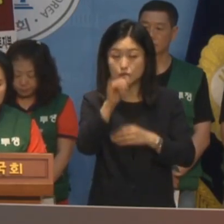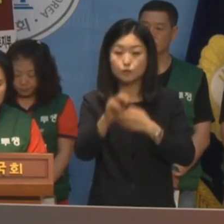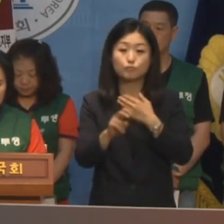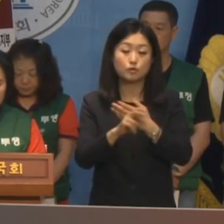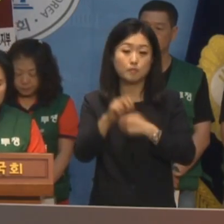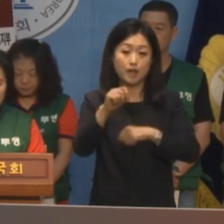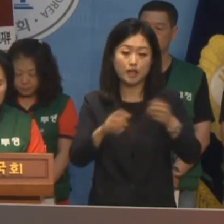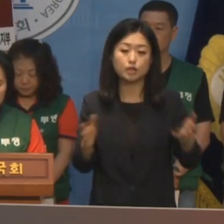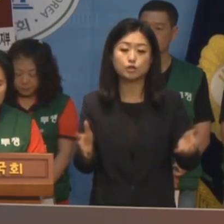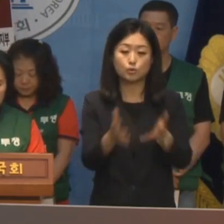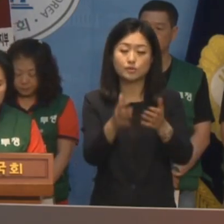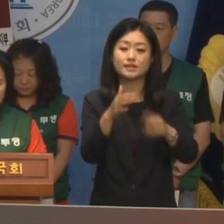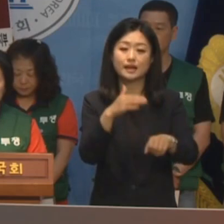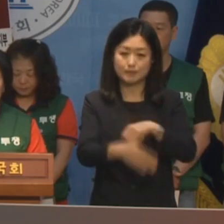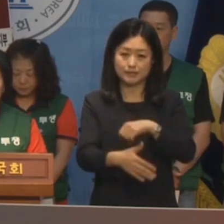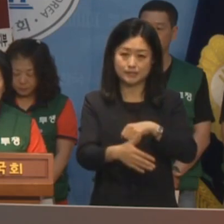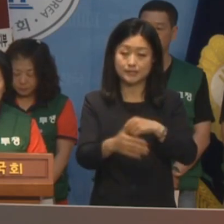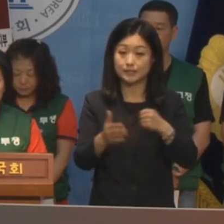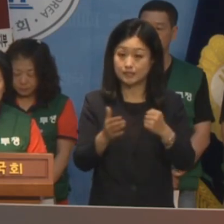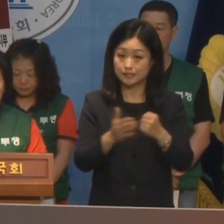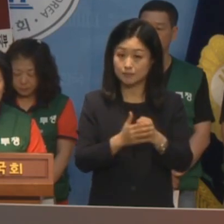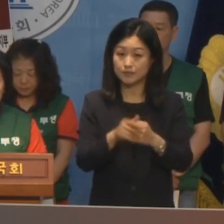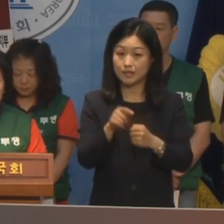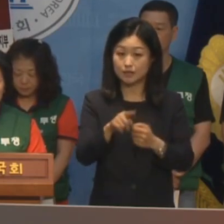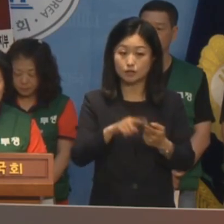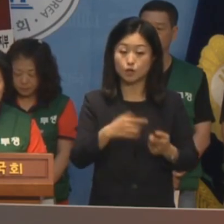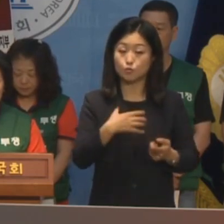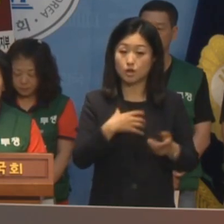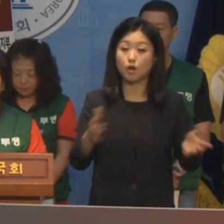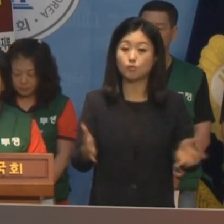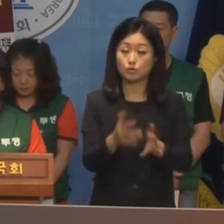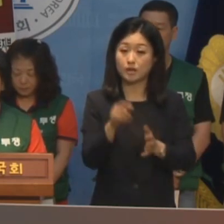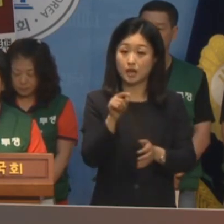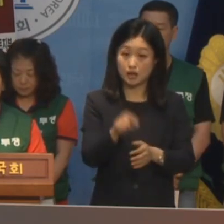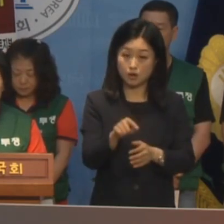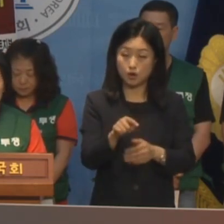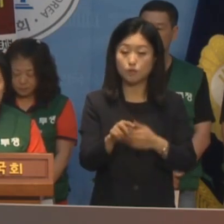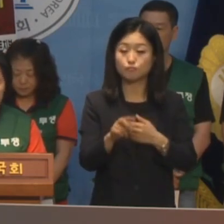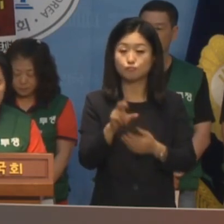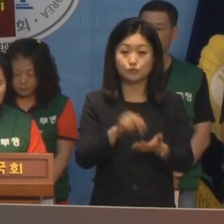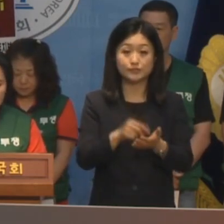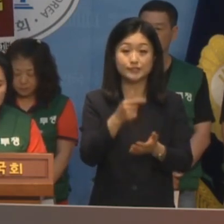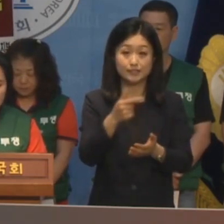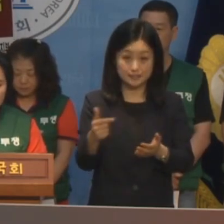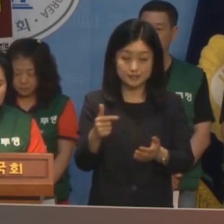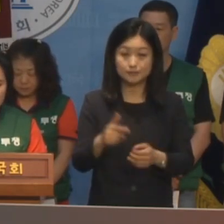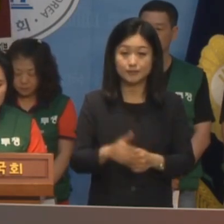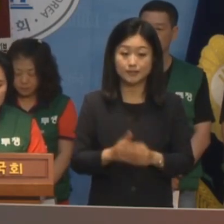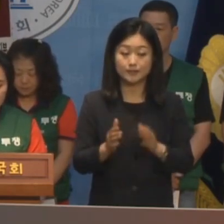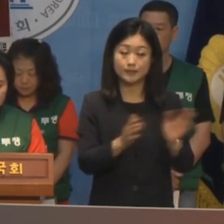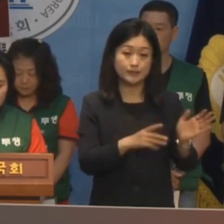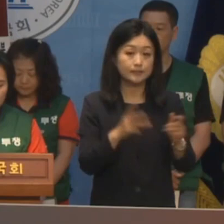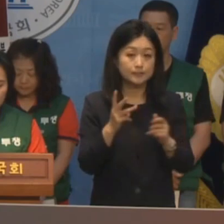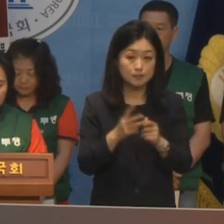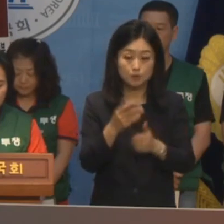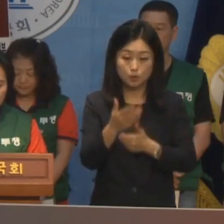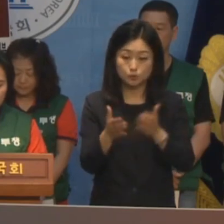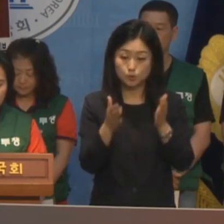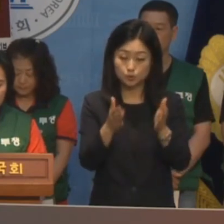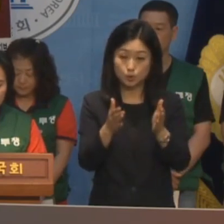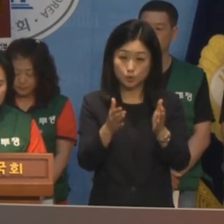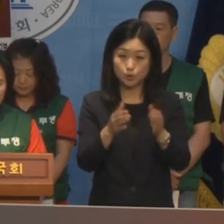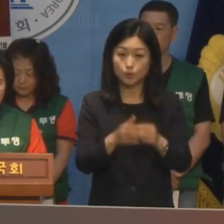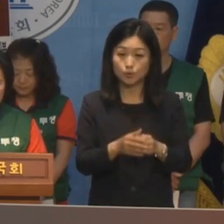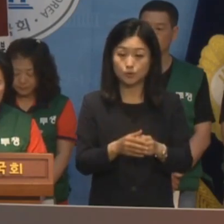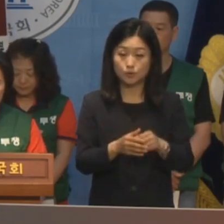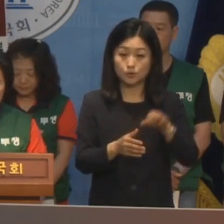행위를 조장하는 측면에서 그리고 위험을 조장한 것은 더 큰 문제이다. 세 번째, 고속도로 요금소